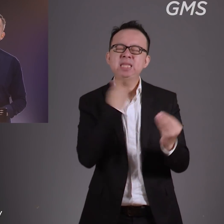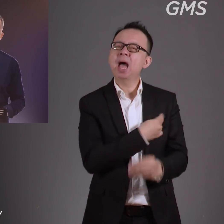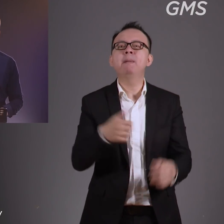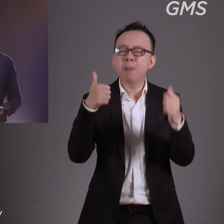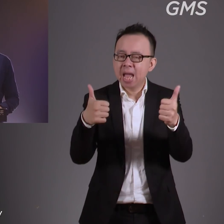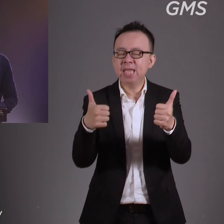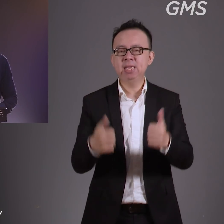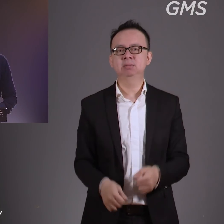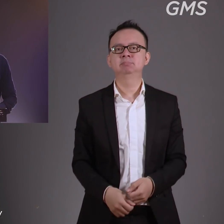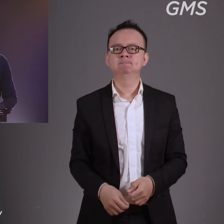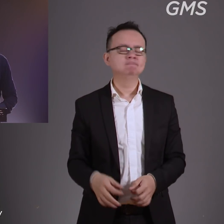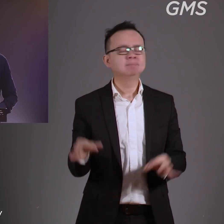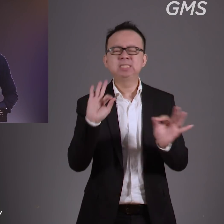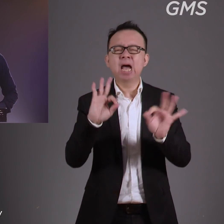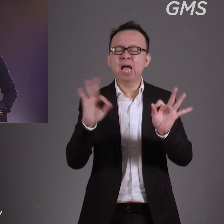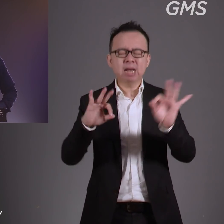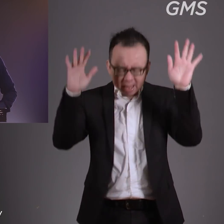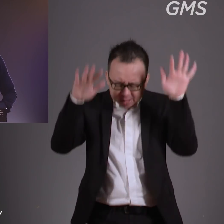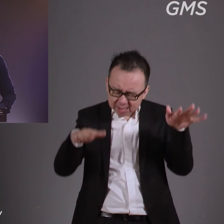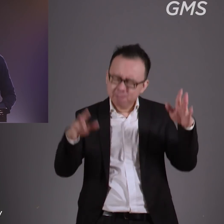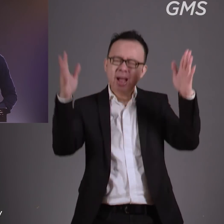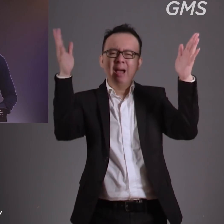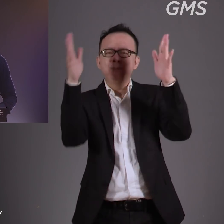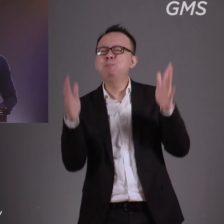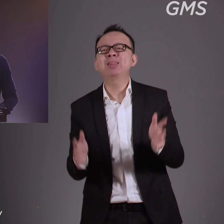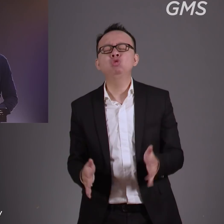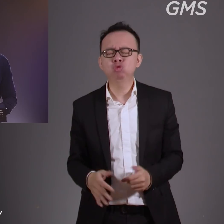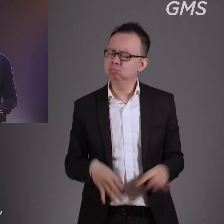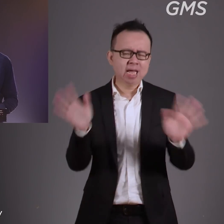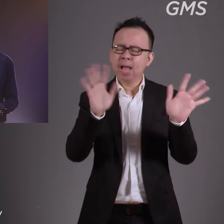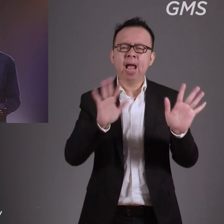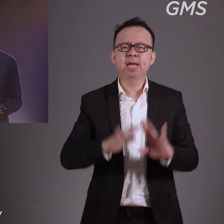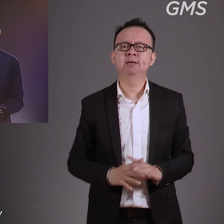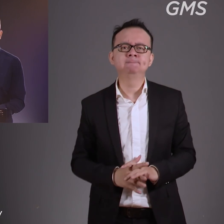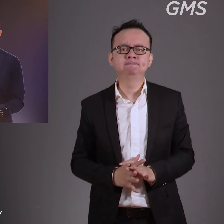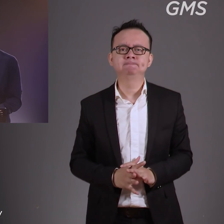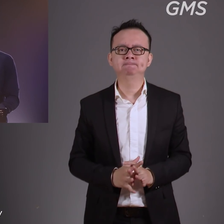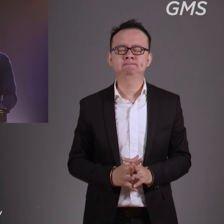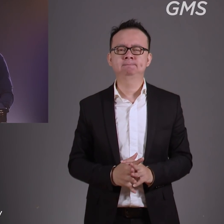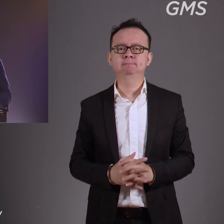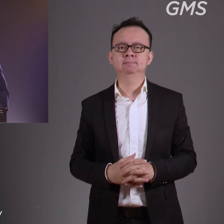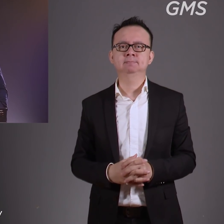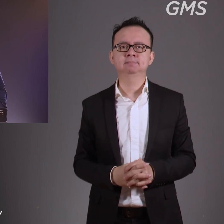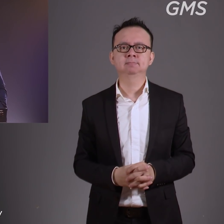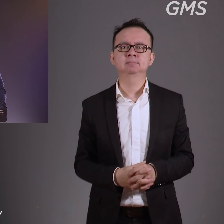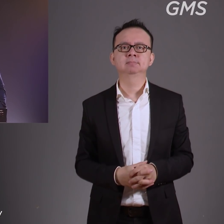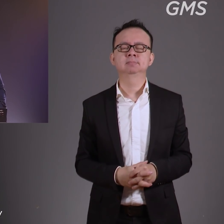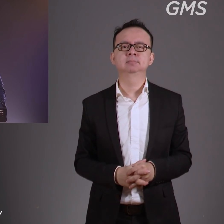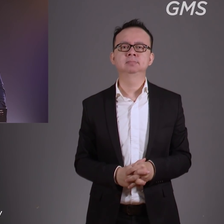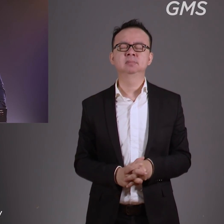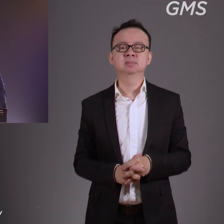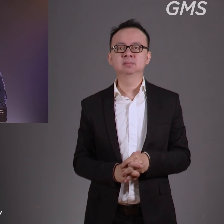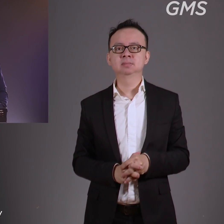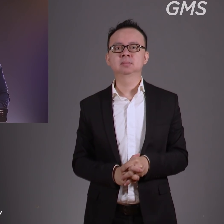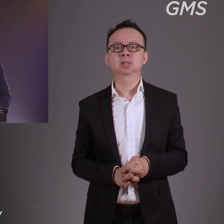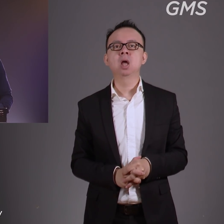Hukuman orang-orang yang menyembah berhala itu sampai 3-4 keturunan. Itu peringatan di 10 perintah Allah. Meskipun ada orang yang bisa break free,